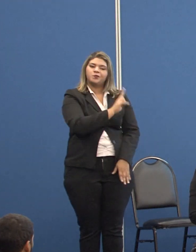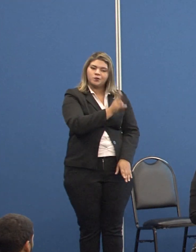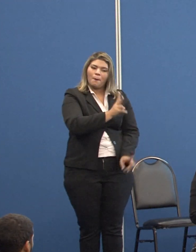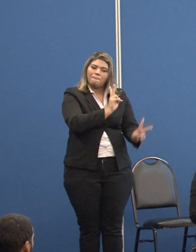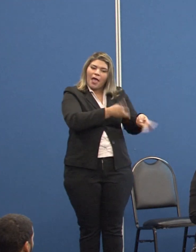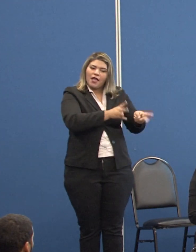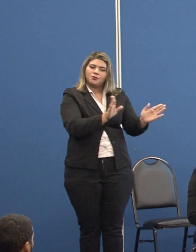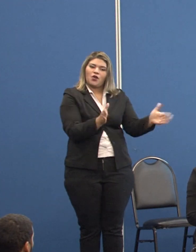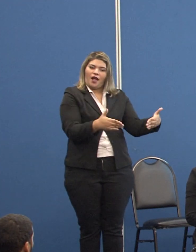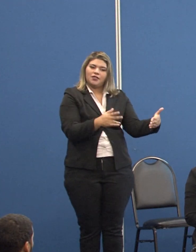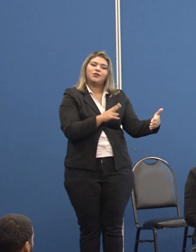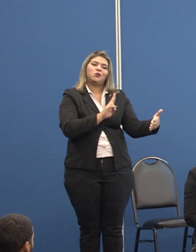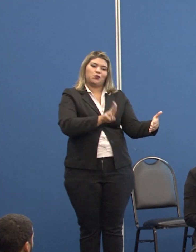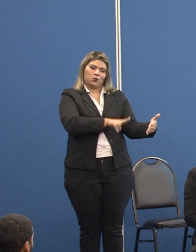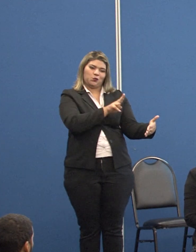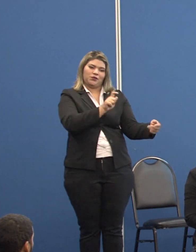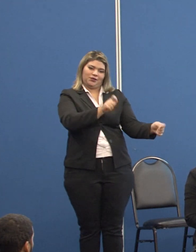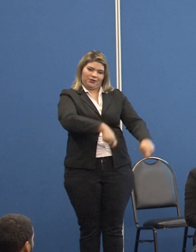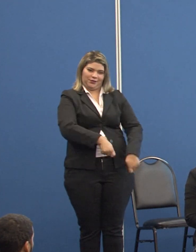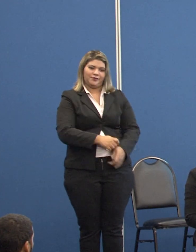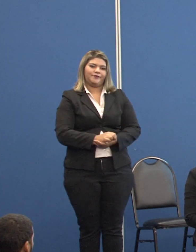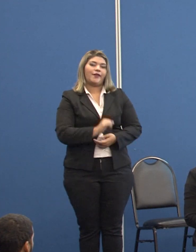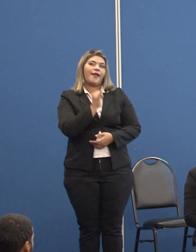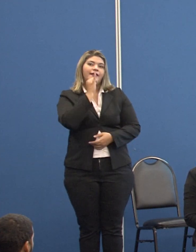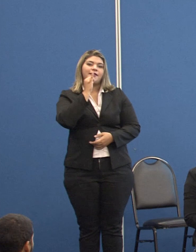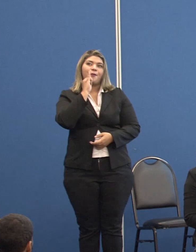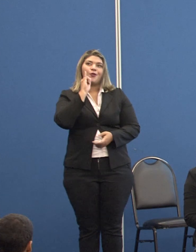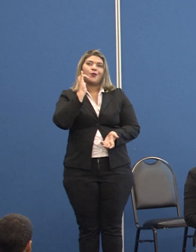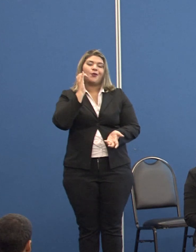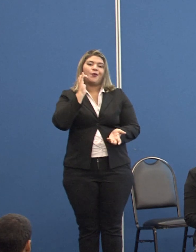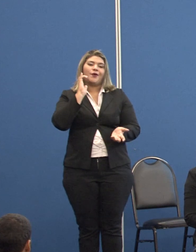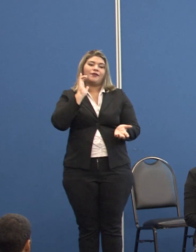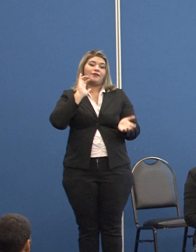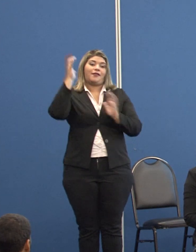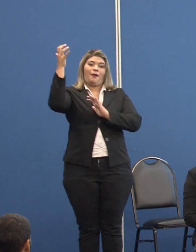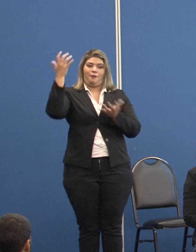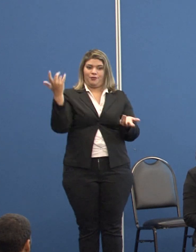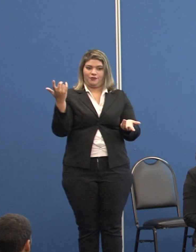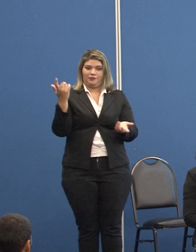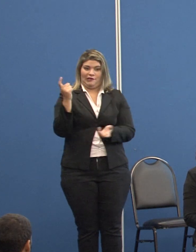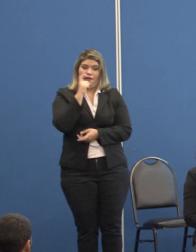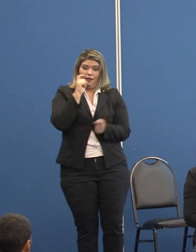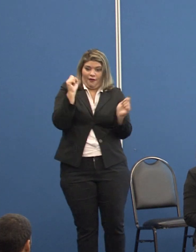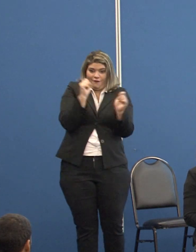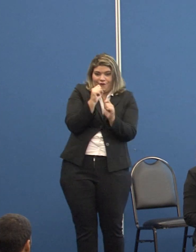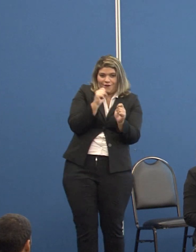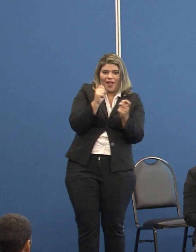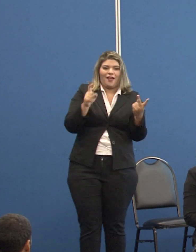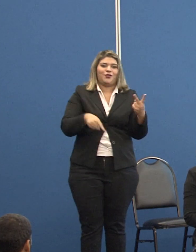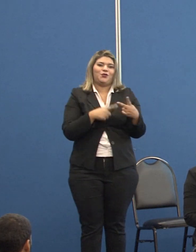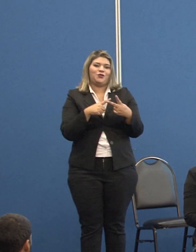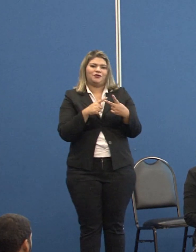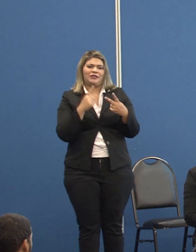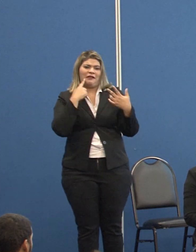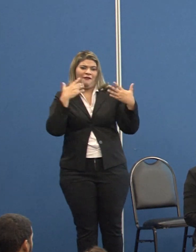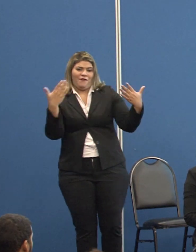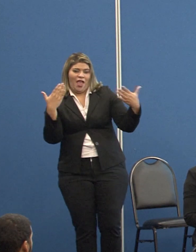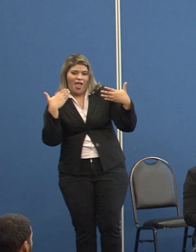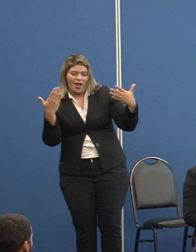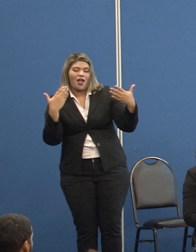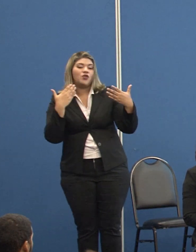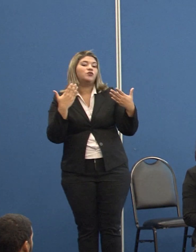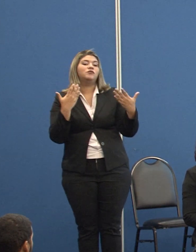trabalhar, eu vou trabalhar com estações do ano. E aí esse aluno tem aqui, por exemplo, a temperatura